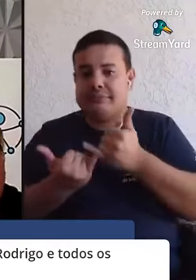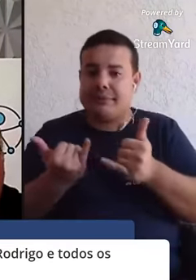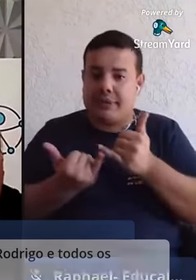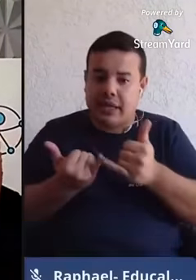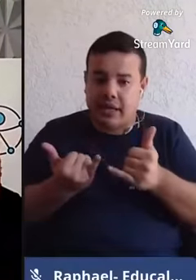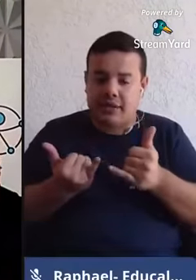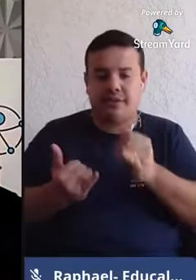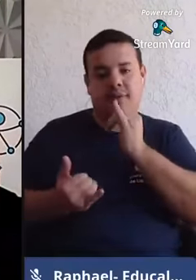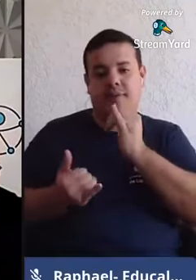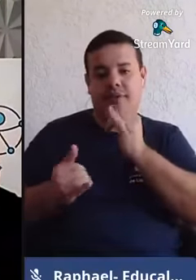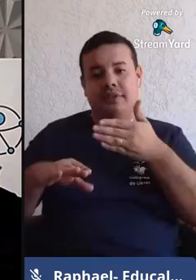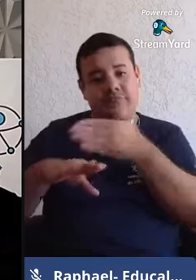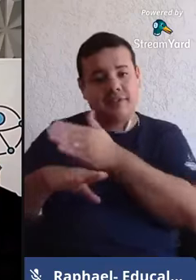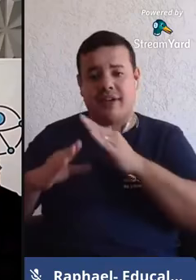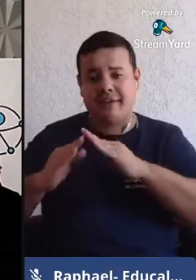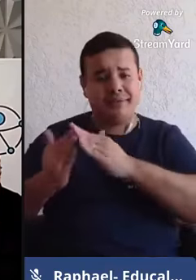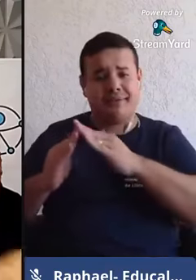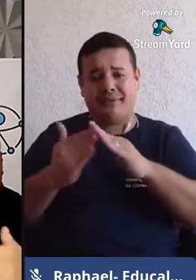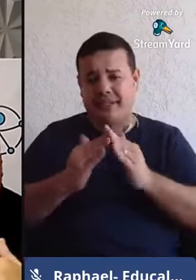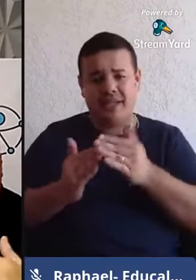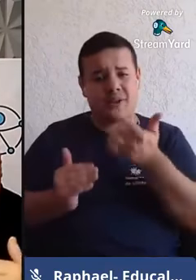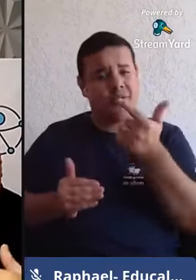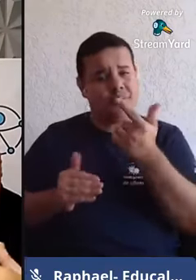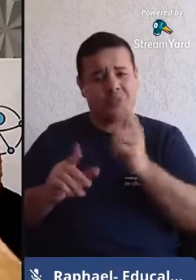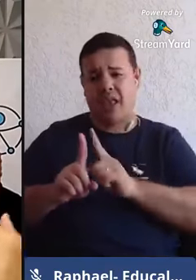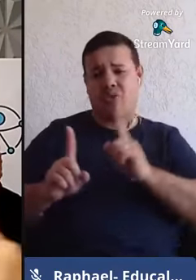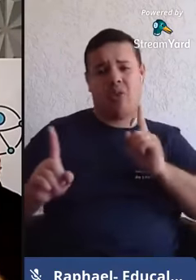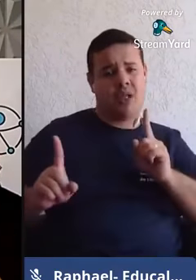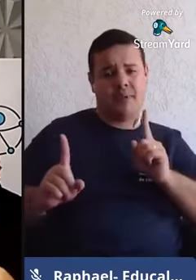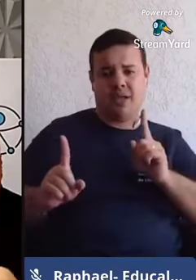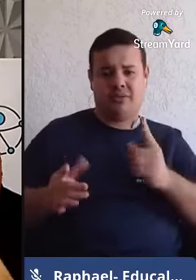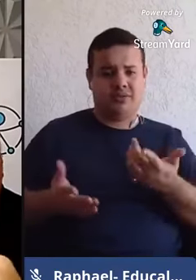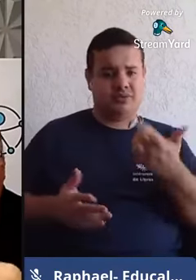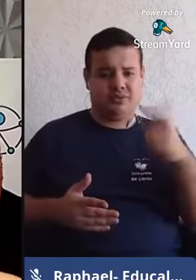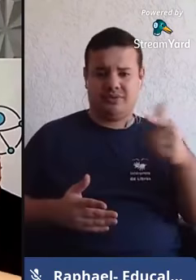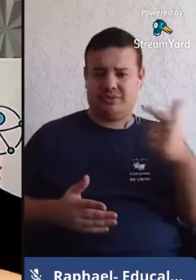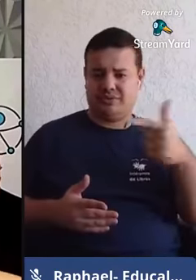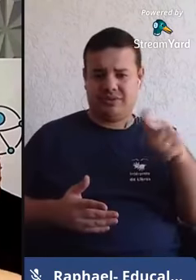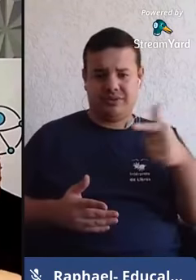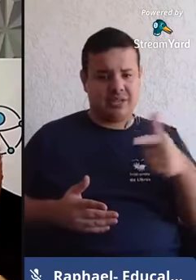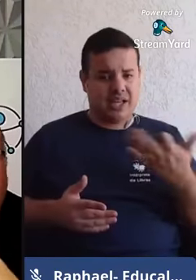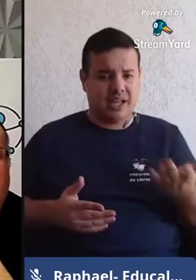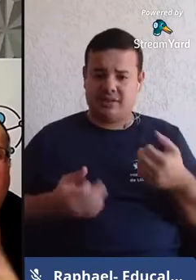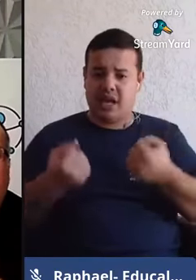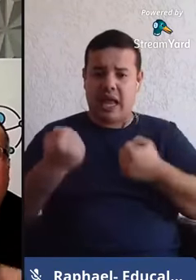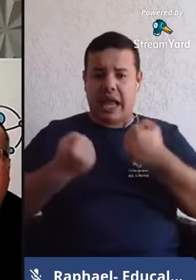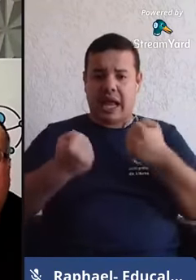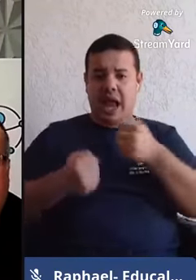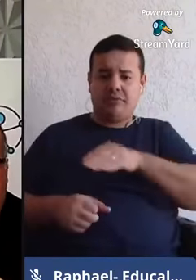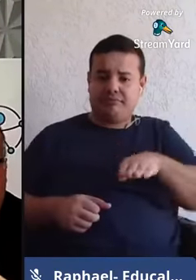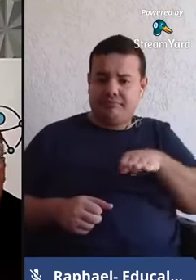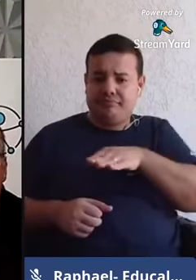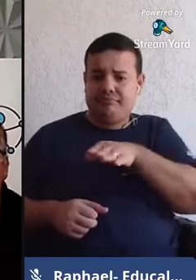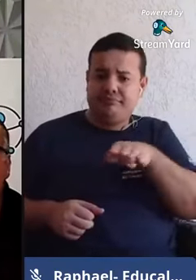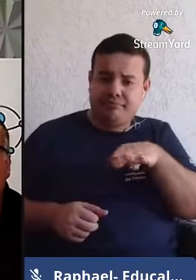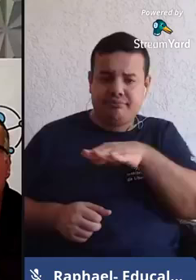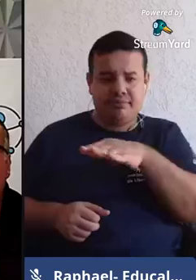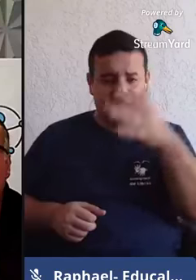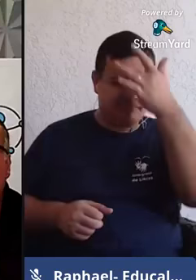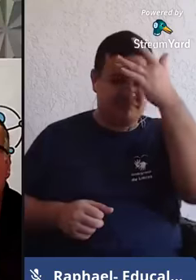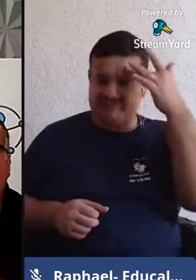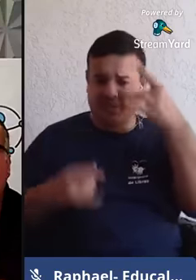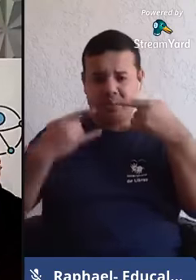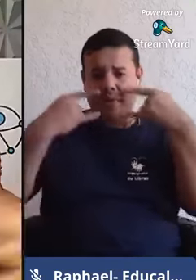para a periferia, você vê que não tem isolamento social. Se você dá uma rodada de carro pela periferia, você vai ver todo mundo sem